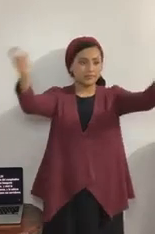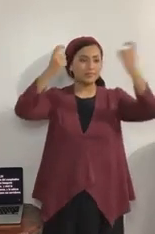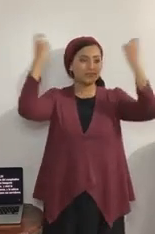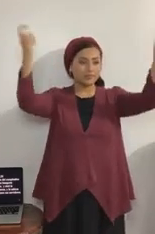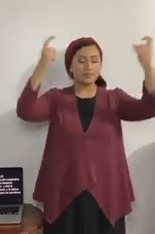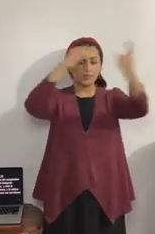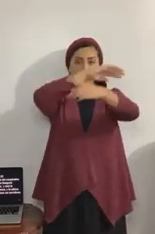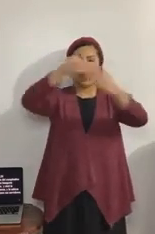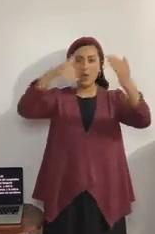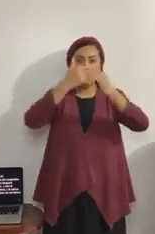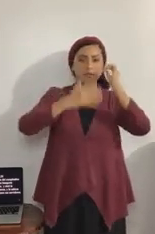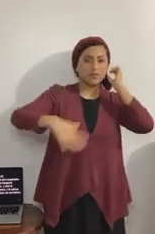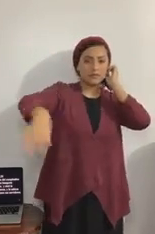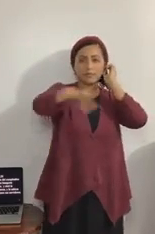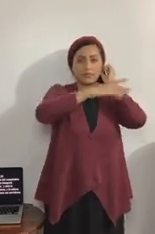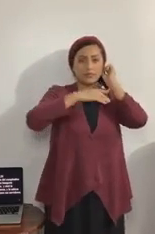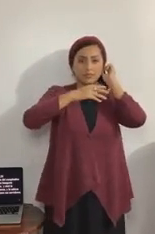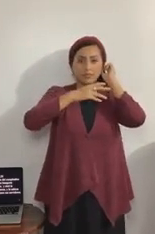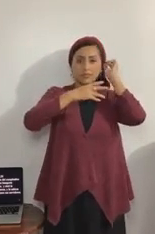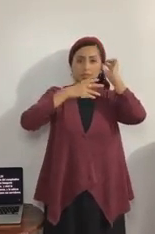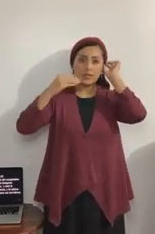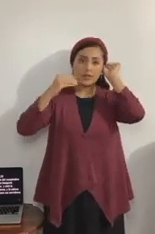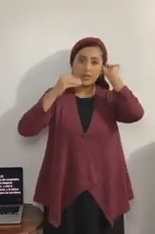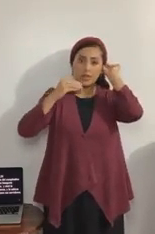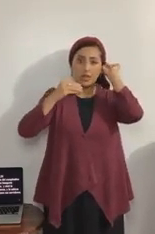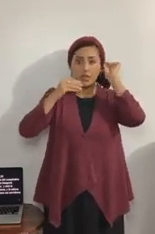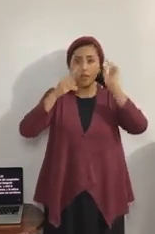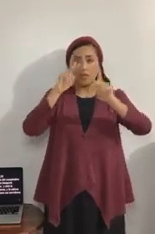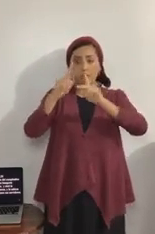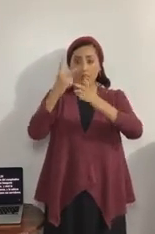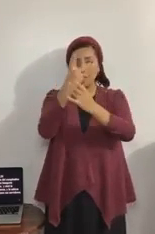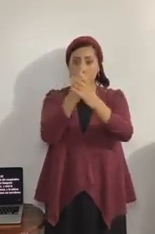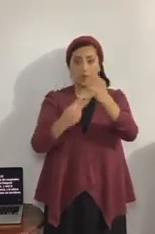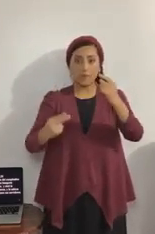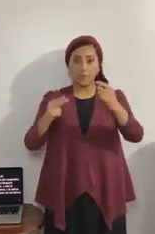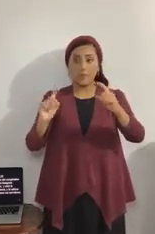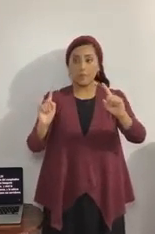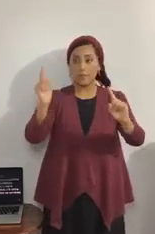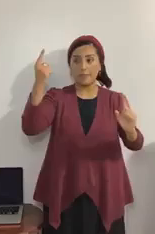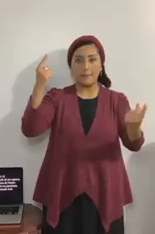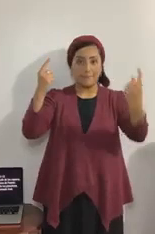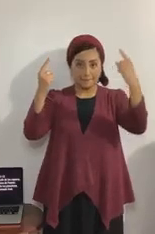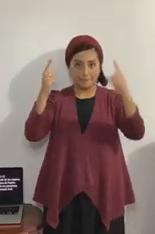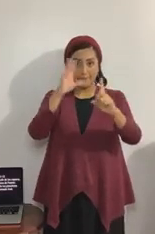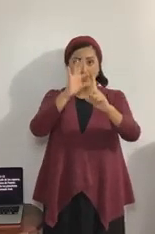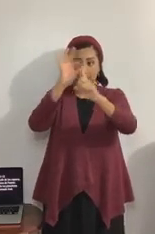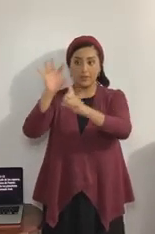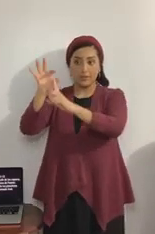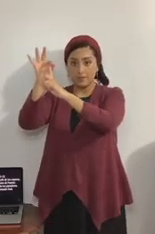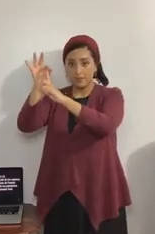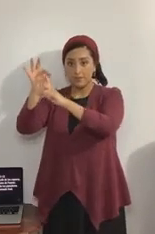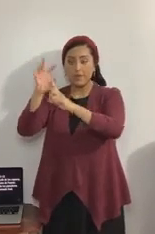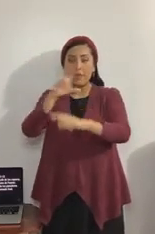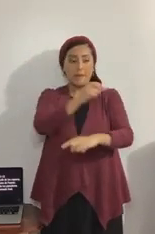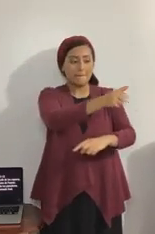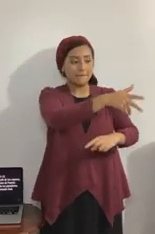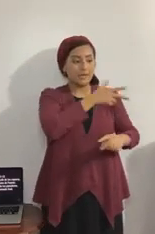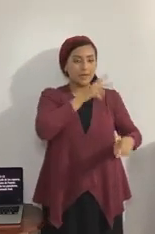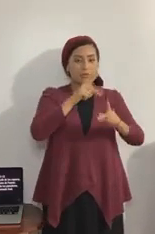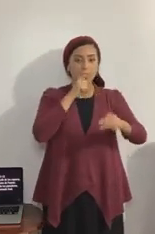sirvientes, y alzó la cabeza del jefe de los coperos y a la cabeza del jefe de los panaderos entre sus servidores, e hizo volver a su oficio al jefe de los coperos, y